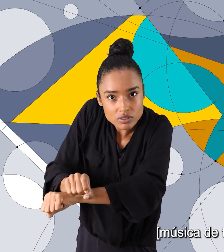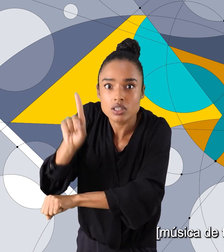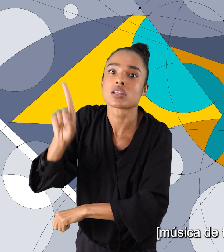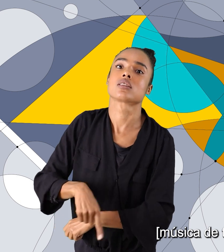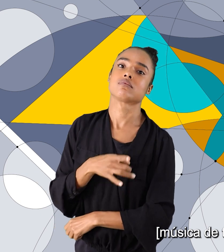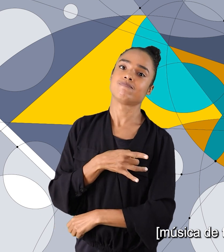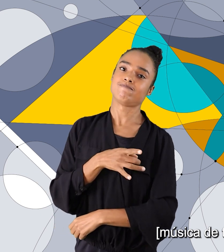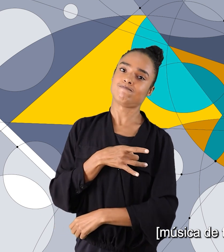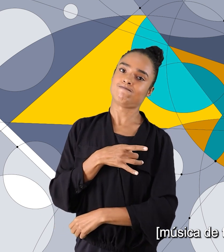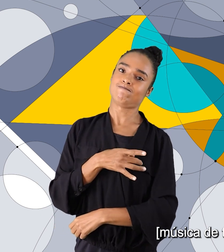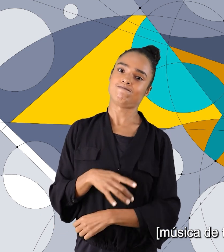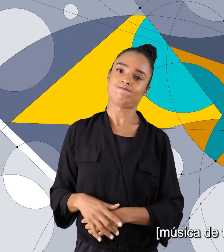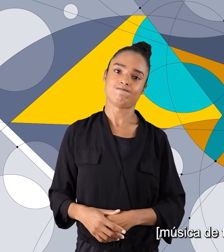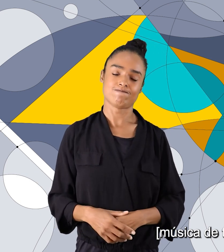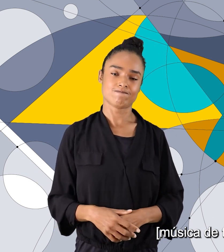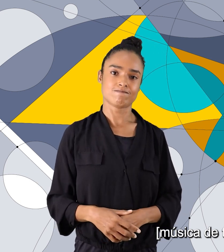medo.